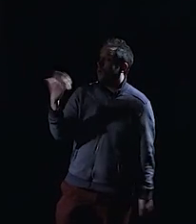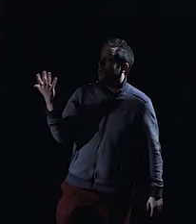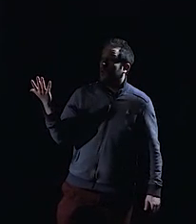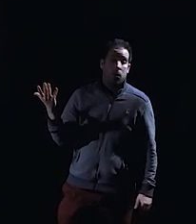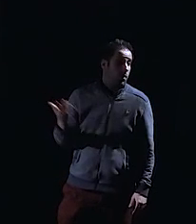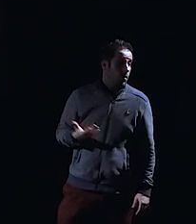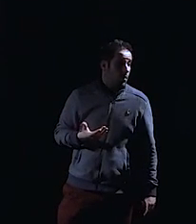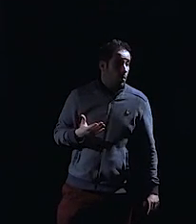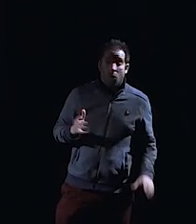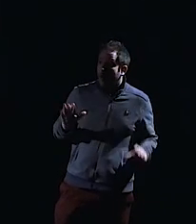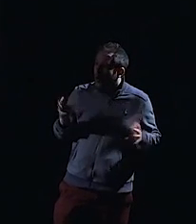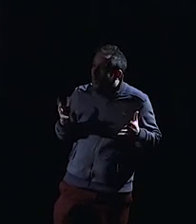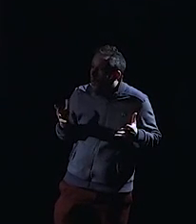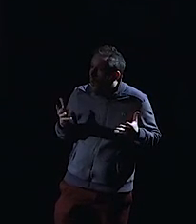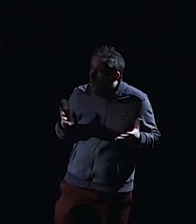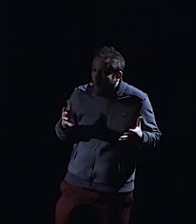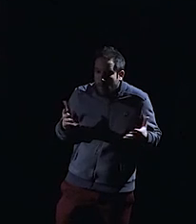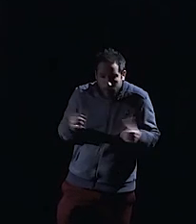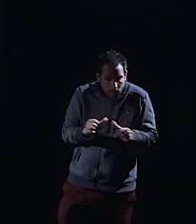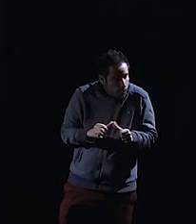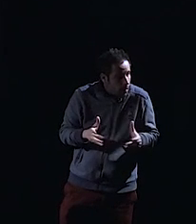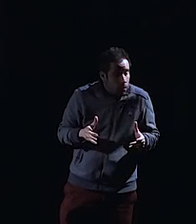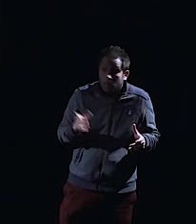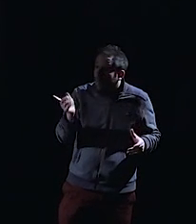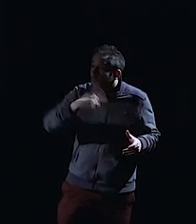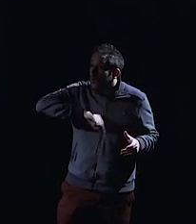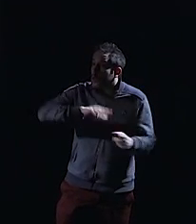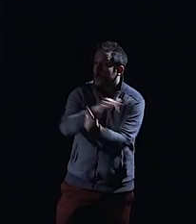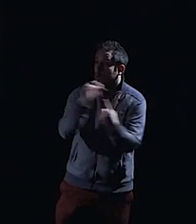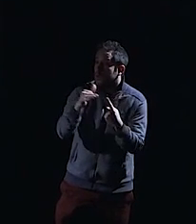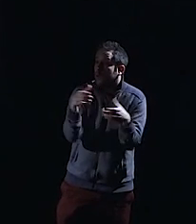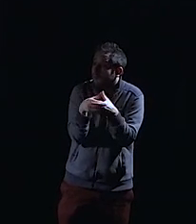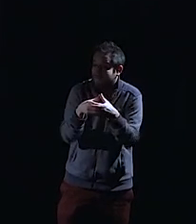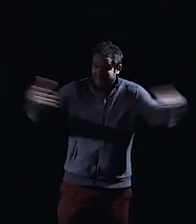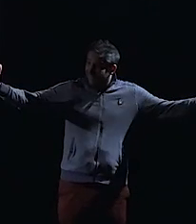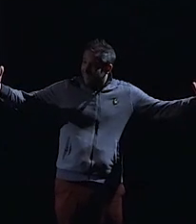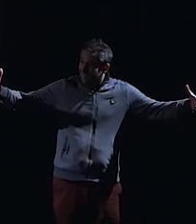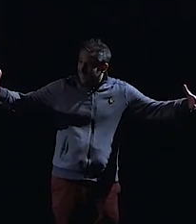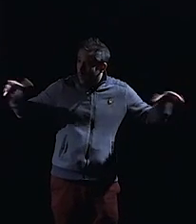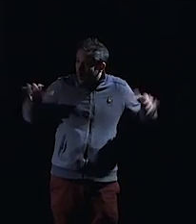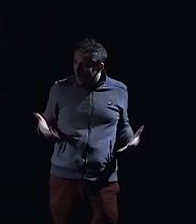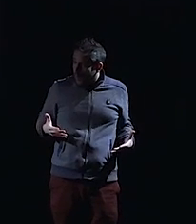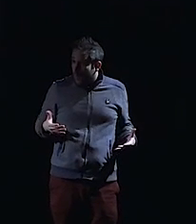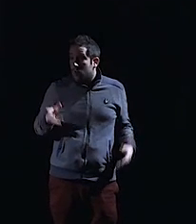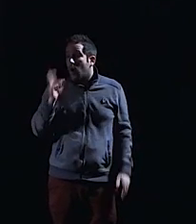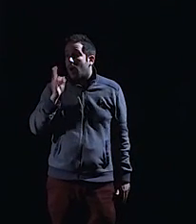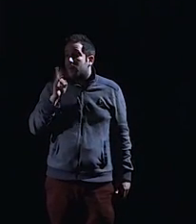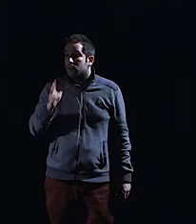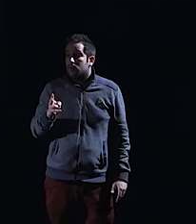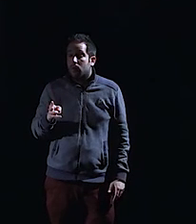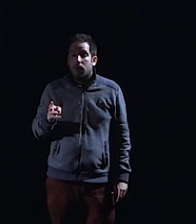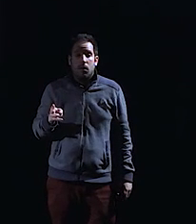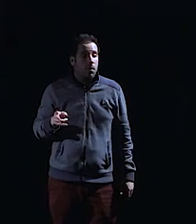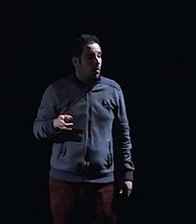comment on fait ça par rapport à la taille de notre société, sachant que on a l'habitude de se prendre une